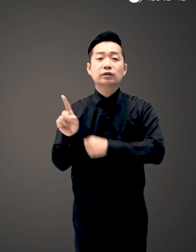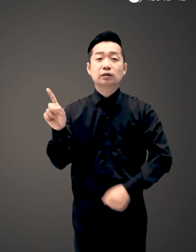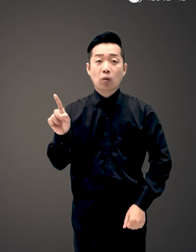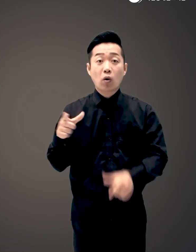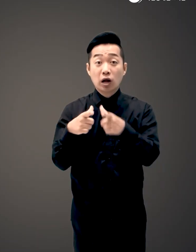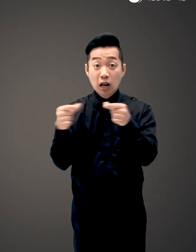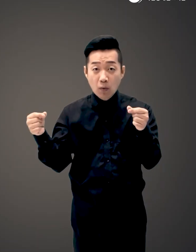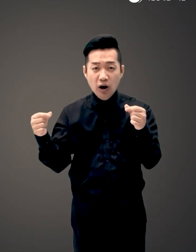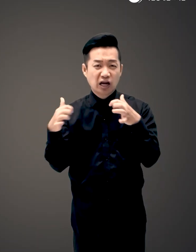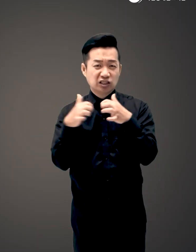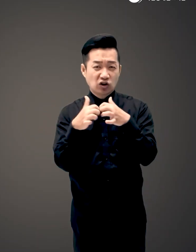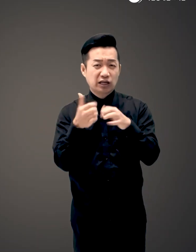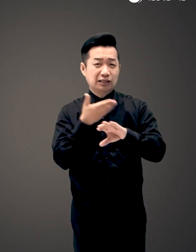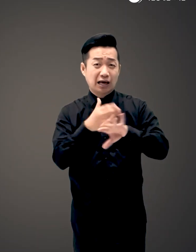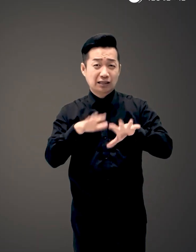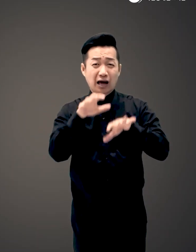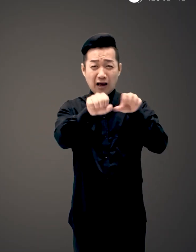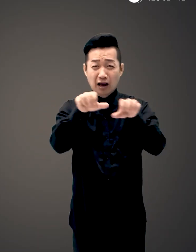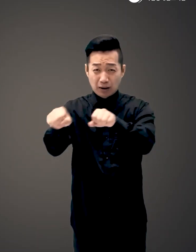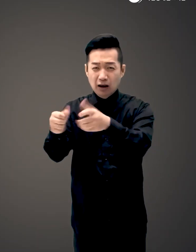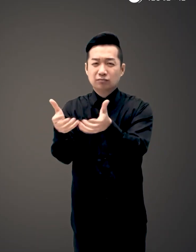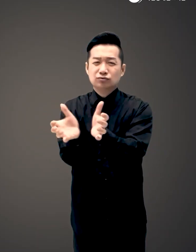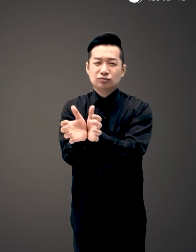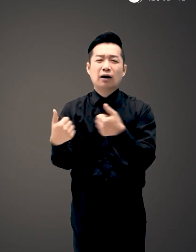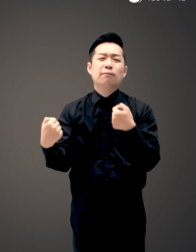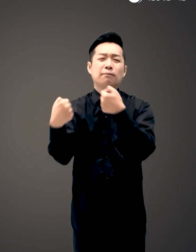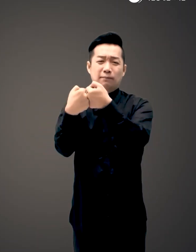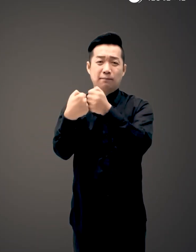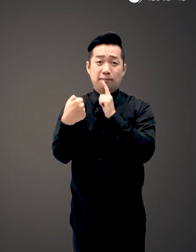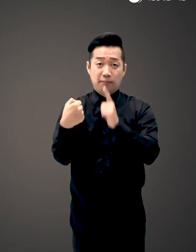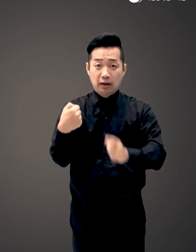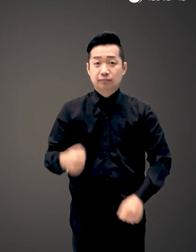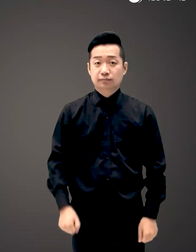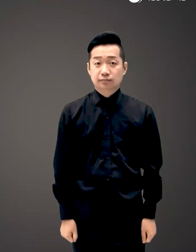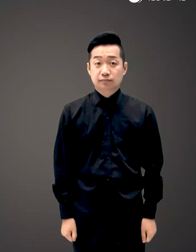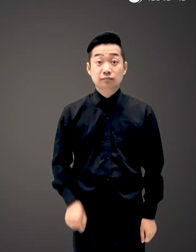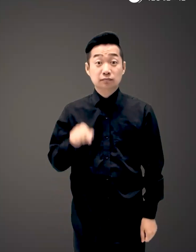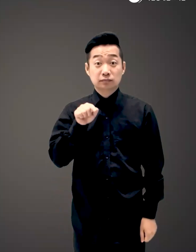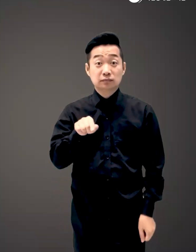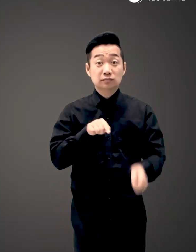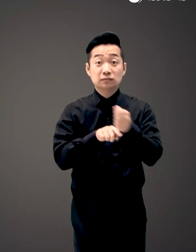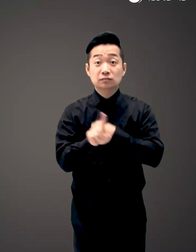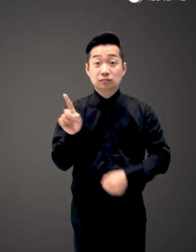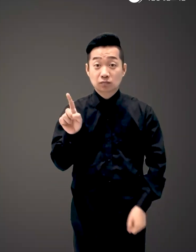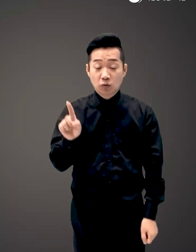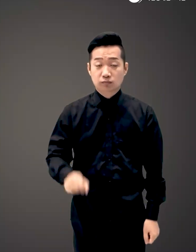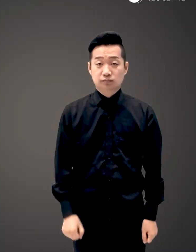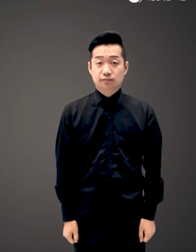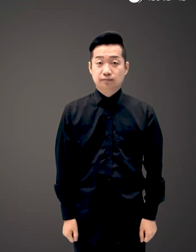일본의 제국주의 세력과 맞섰던 것이에요. 그러니까 이것은 그